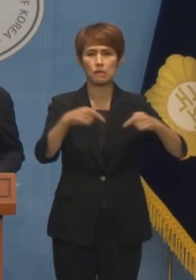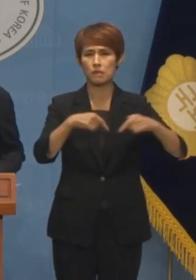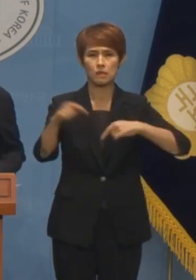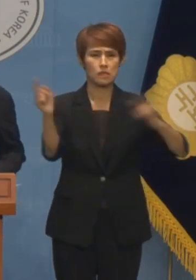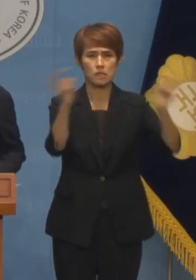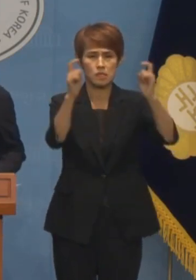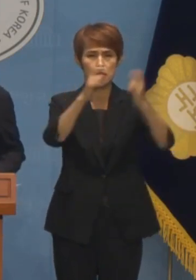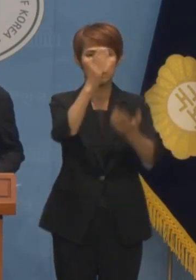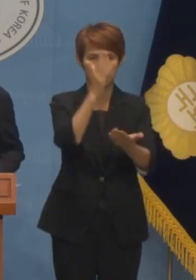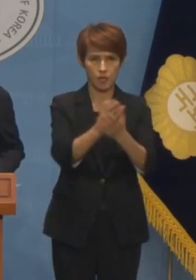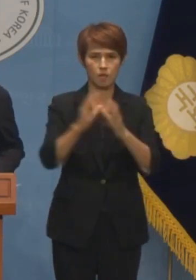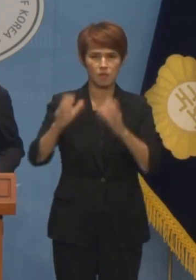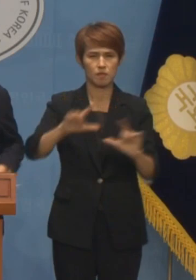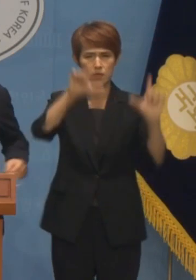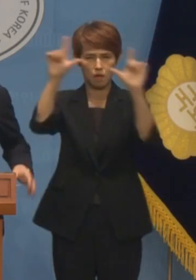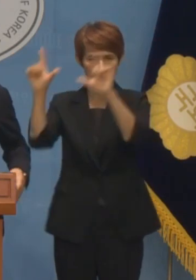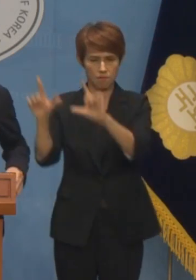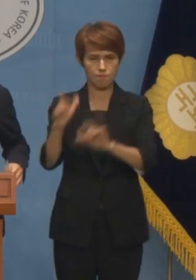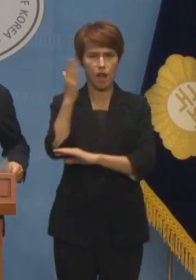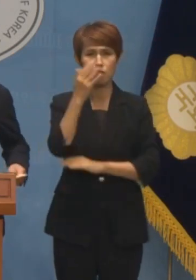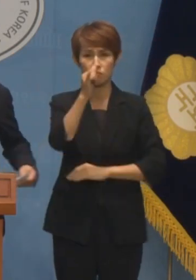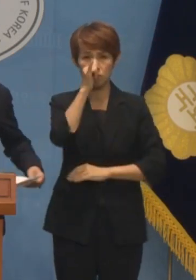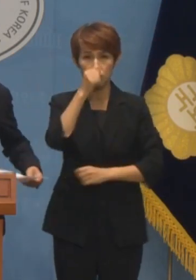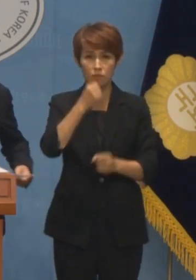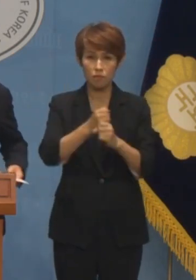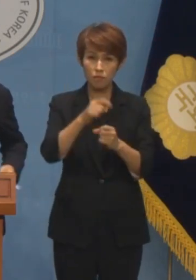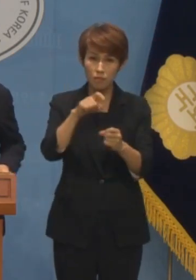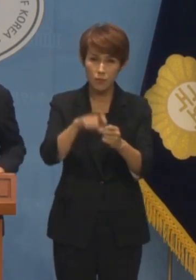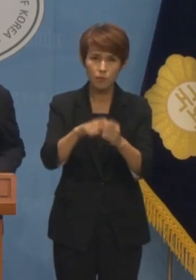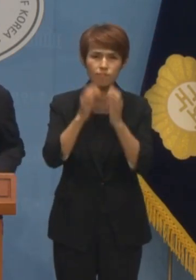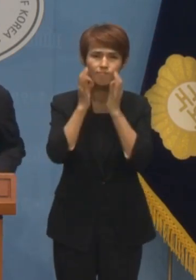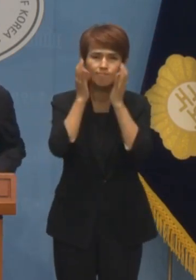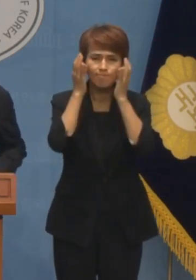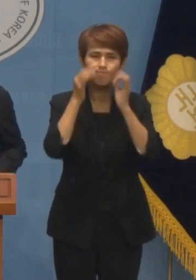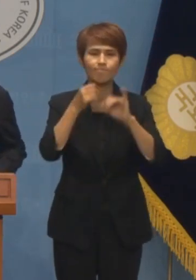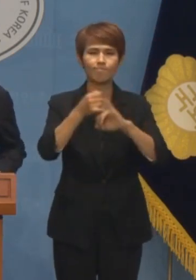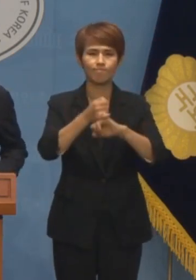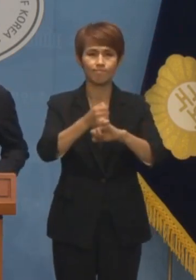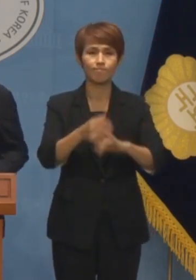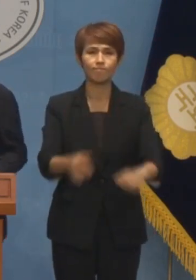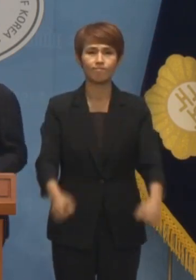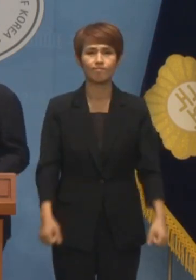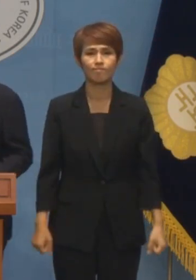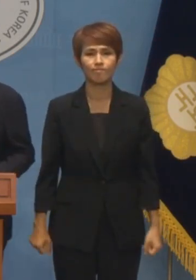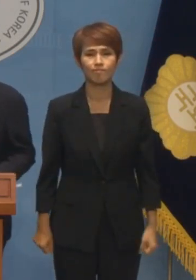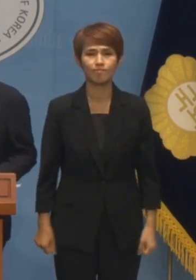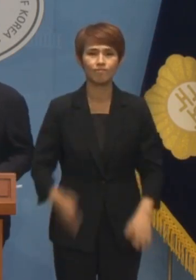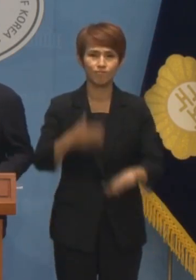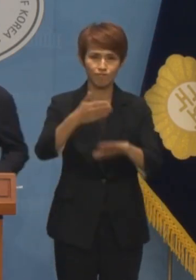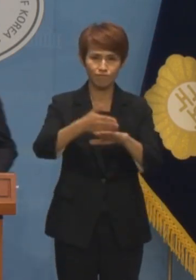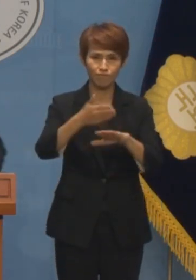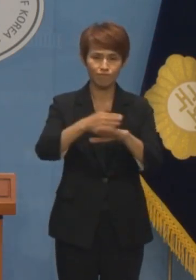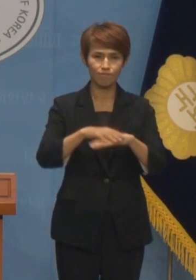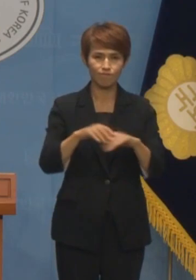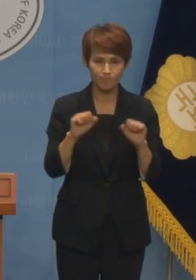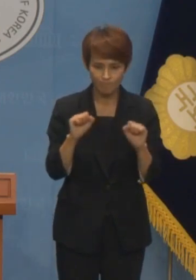민생을 얘기하는 희망의 장이 되도록 노력하겠다는 말씀으로 끝내겠습니다. 감사합니다.